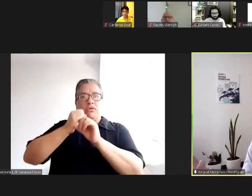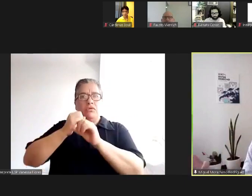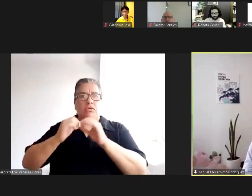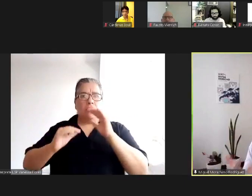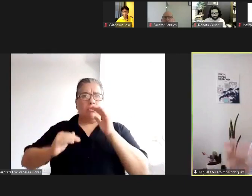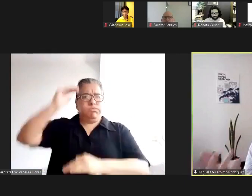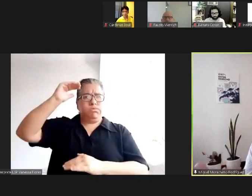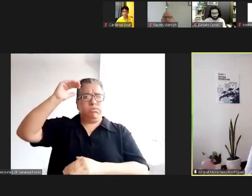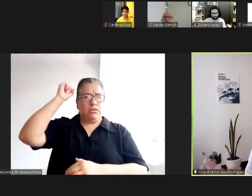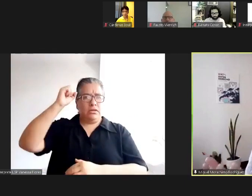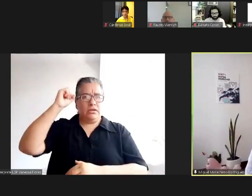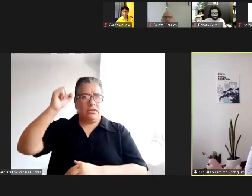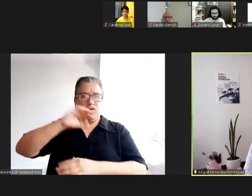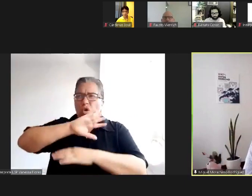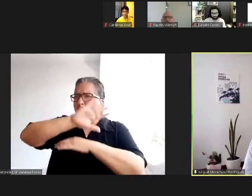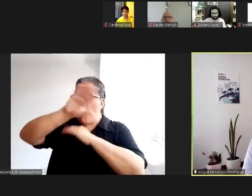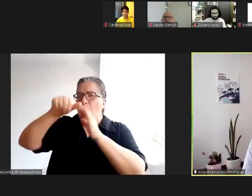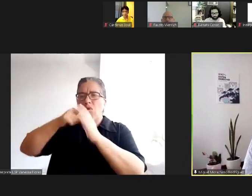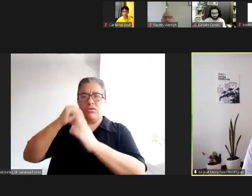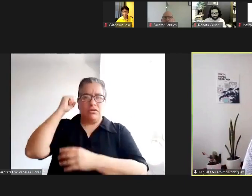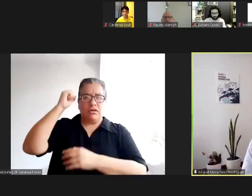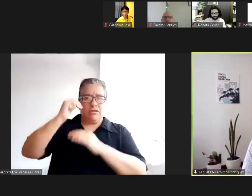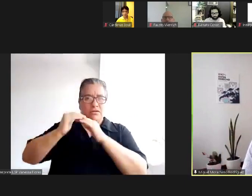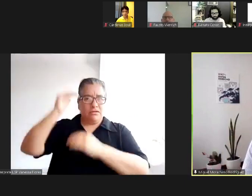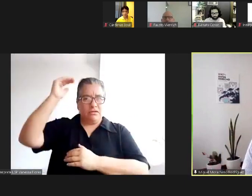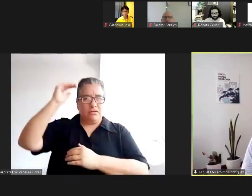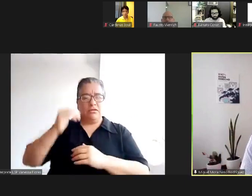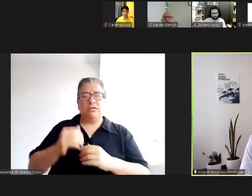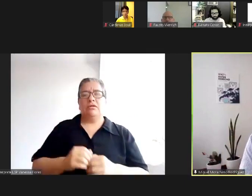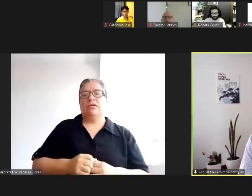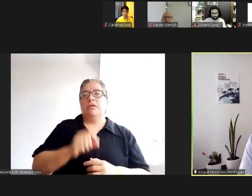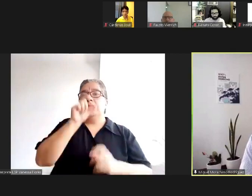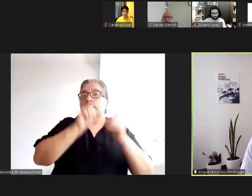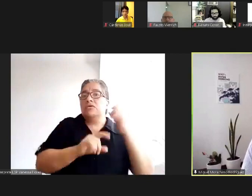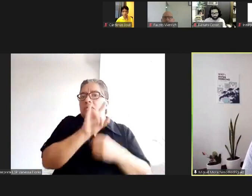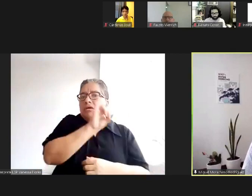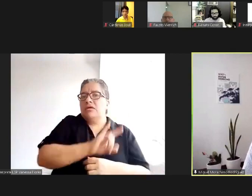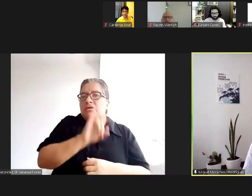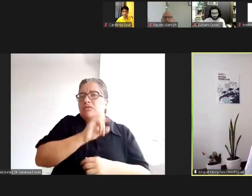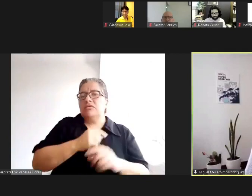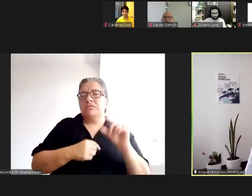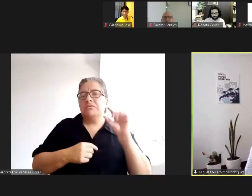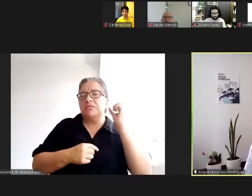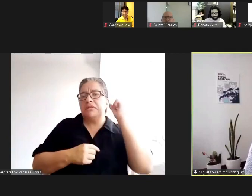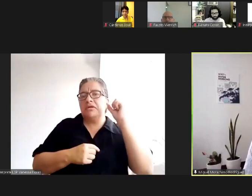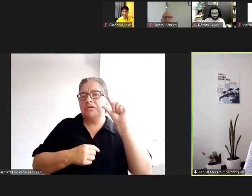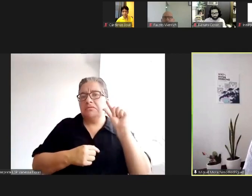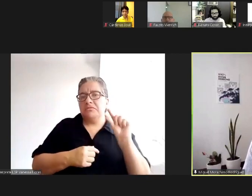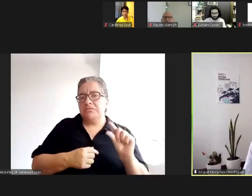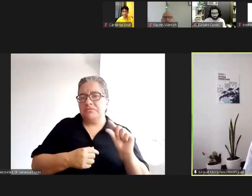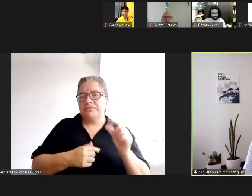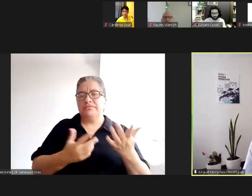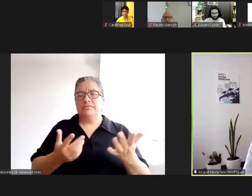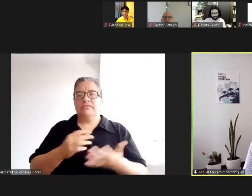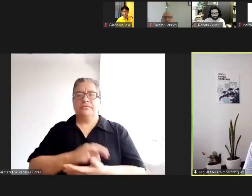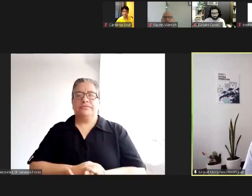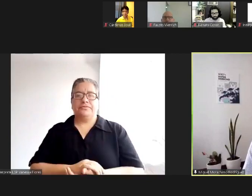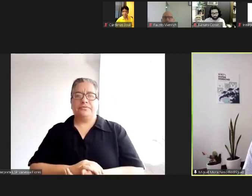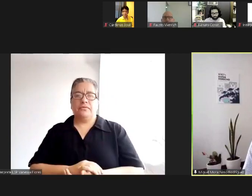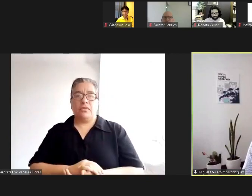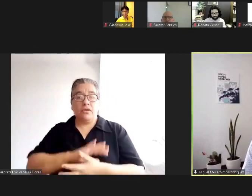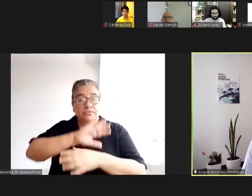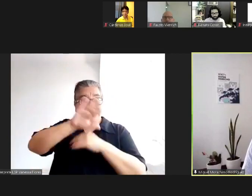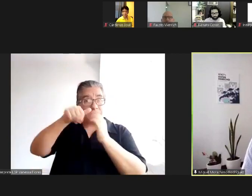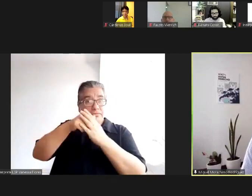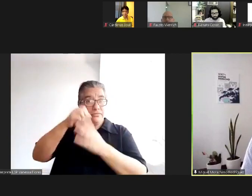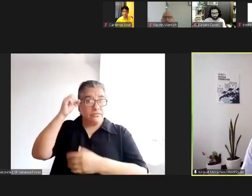los autores, todos los derechos reservados y muy pocos derechos para los usuarios. E incluso dentro de la isla de derechos para los